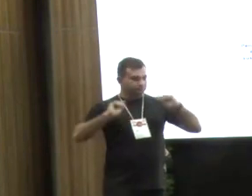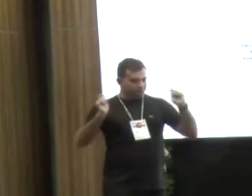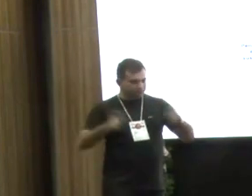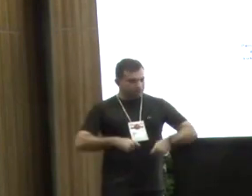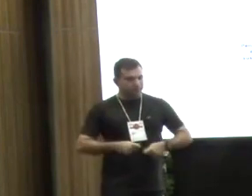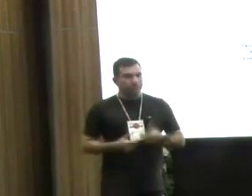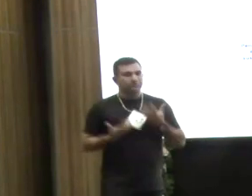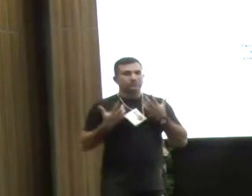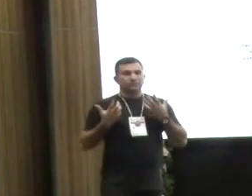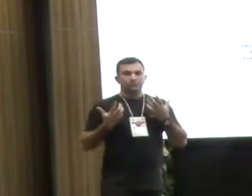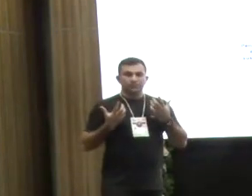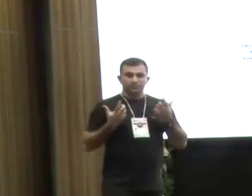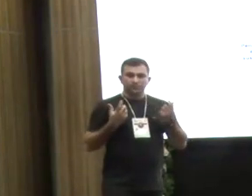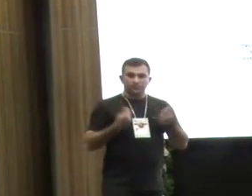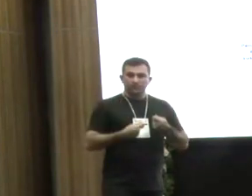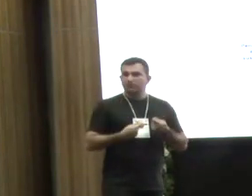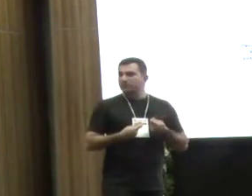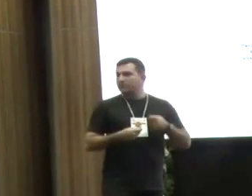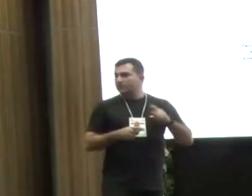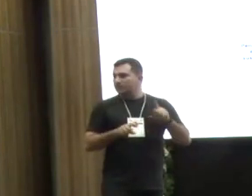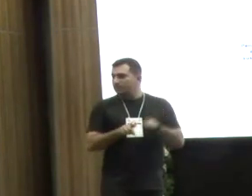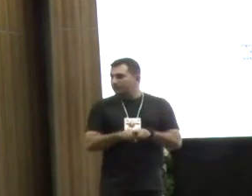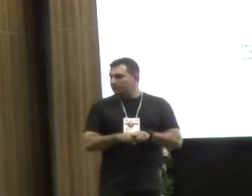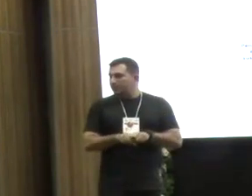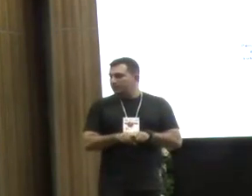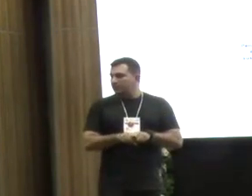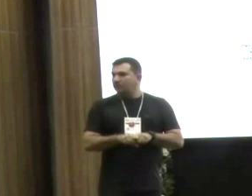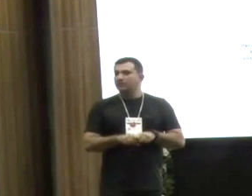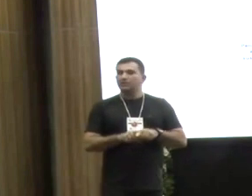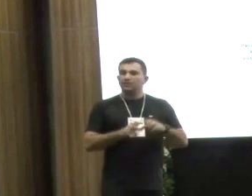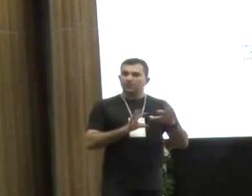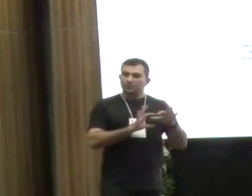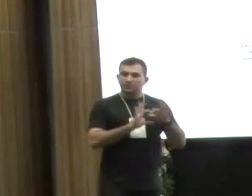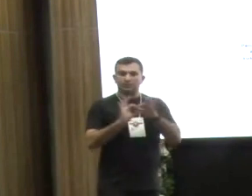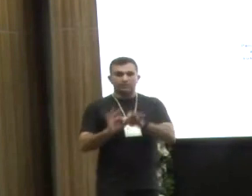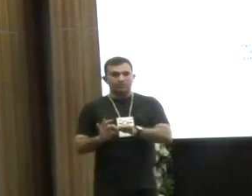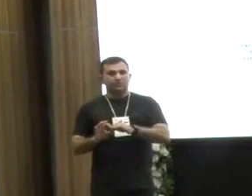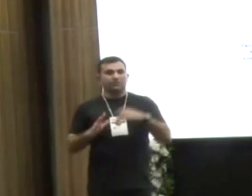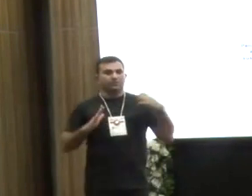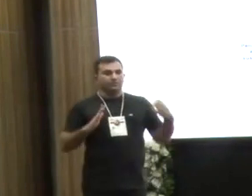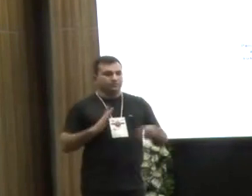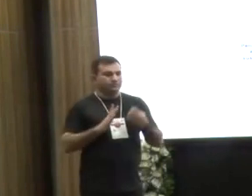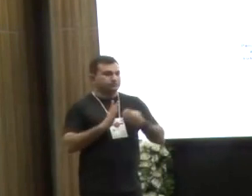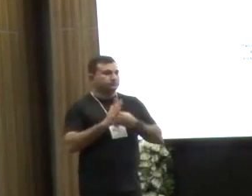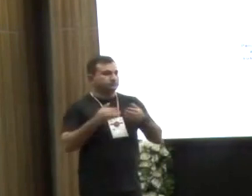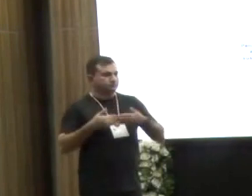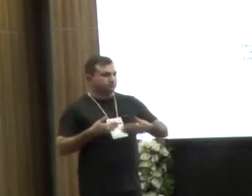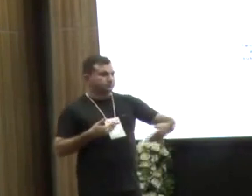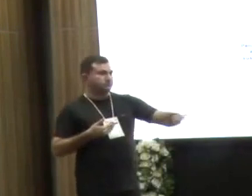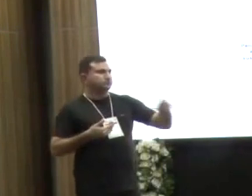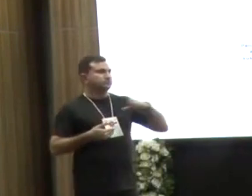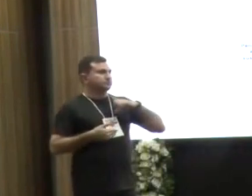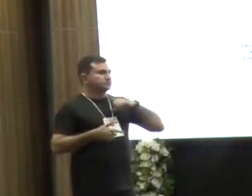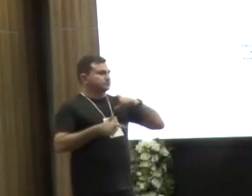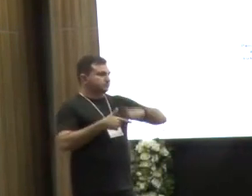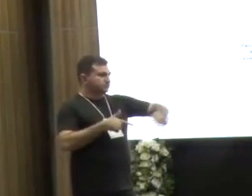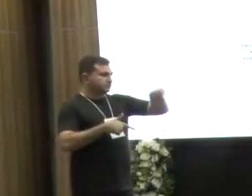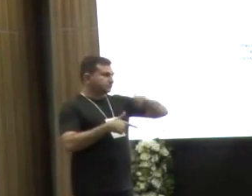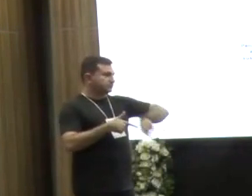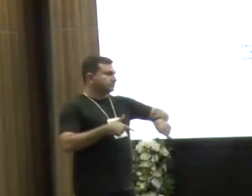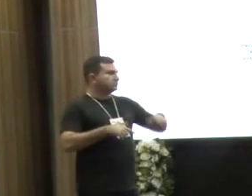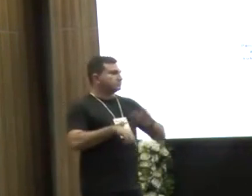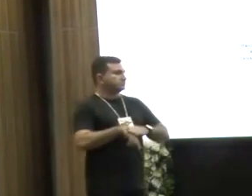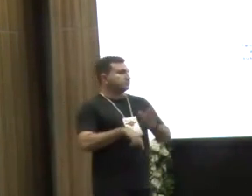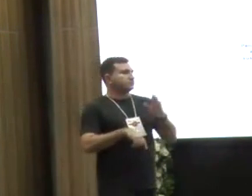possibilidade de identificar oportunidades no encadeamento produtivo das empresas que estão ali, dos problemas que tem